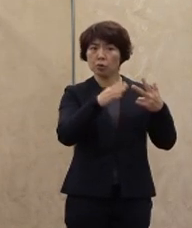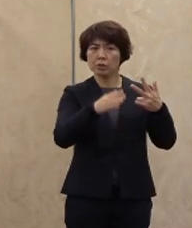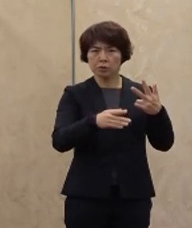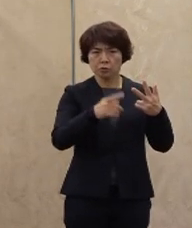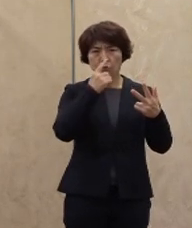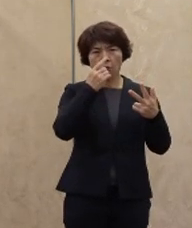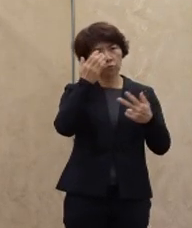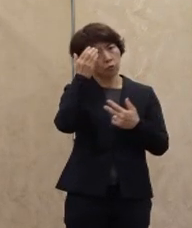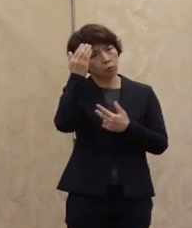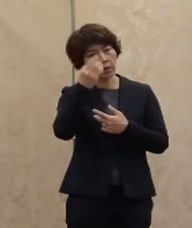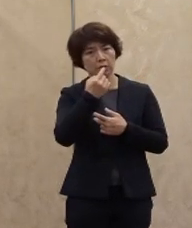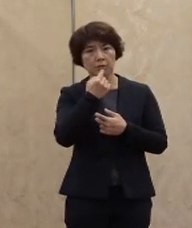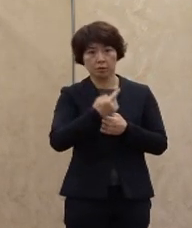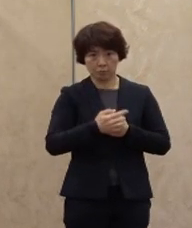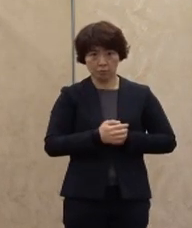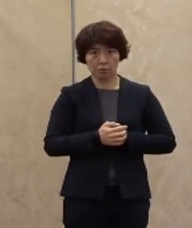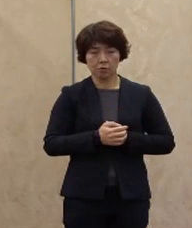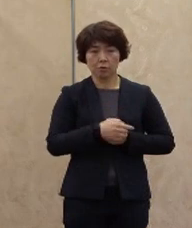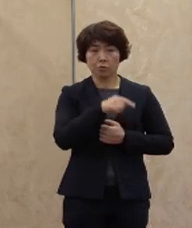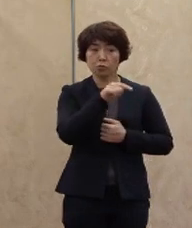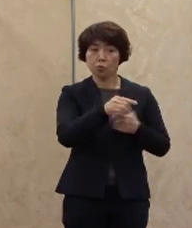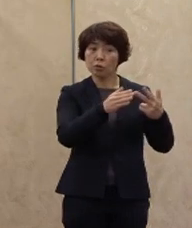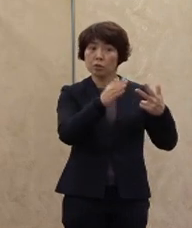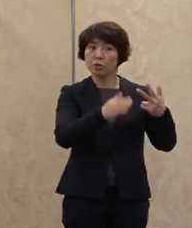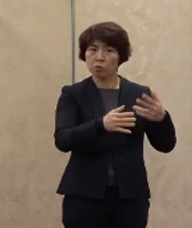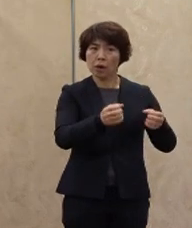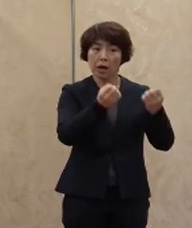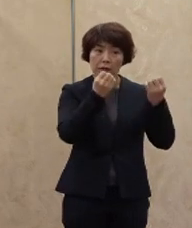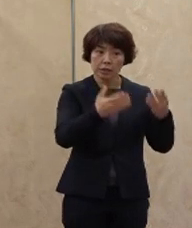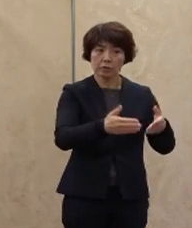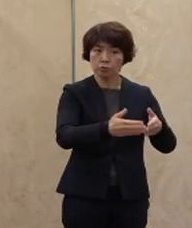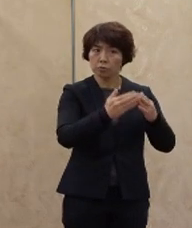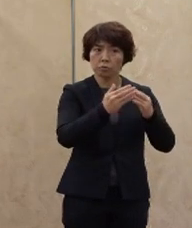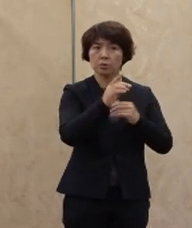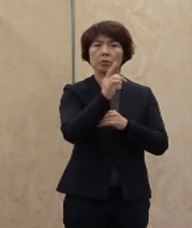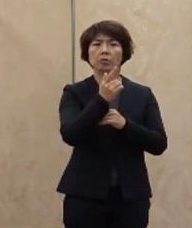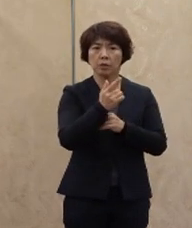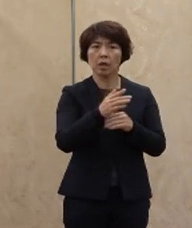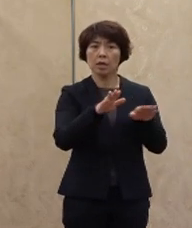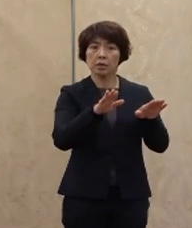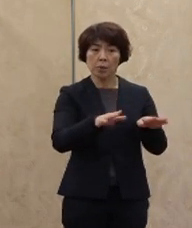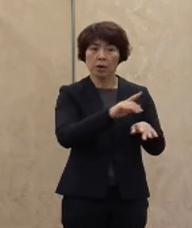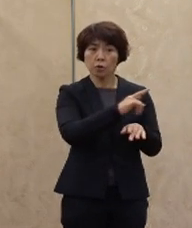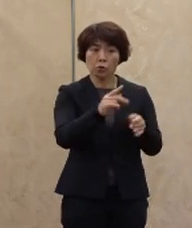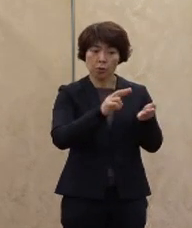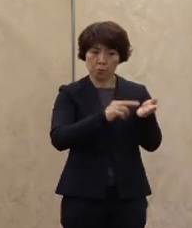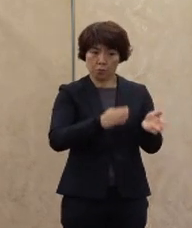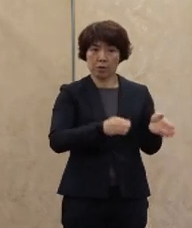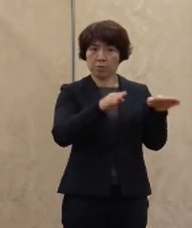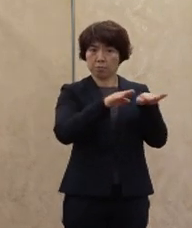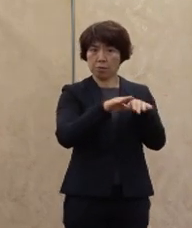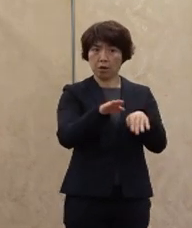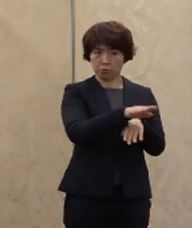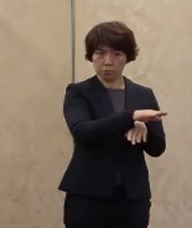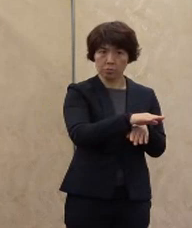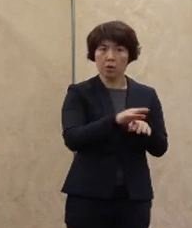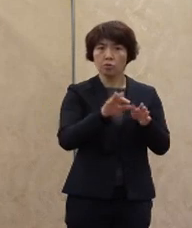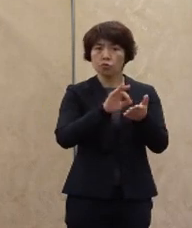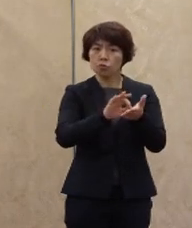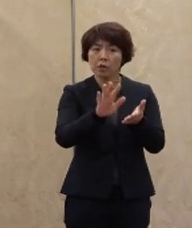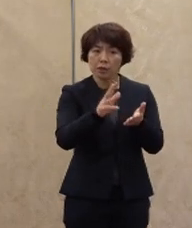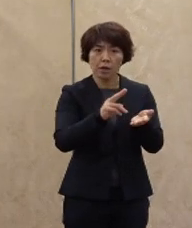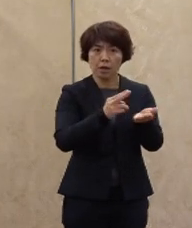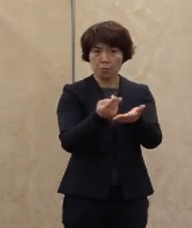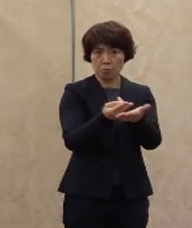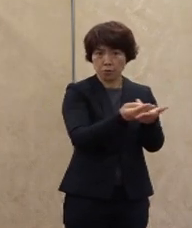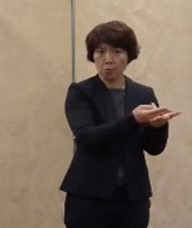してます。ただそこの施設っていうのを、新たに作るというよりは、まあ、今いろんな医療機関がありますから、そこで使ってないベッドなんかもこれはあ